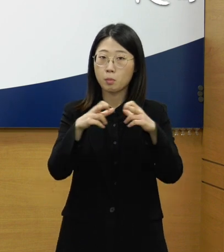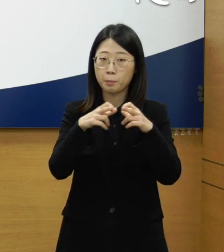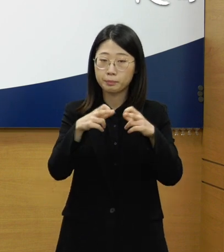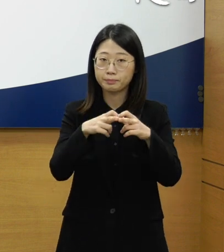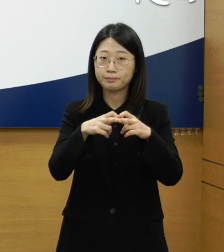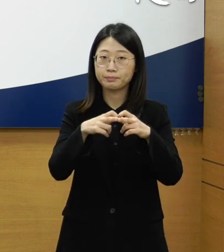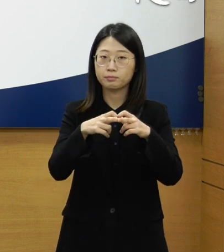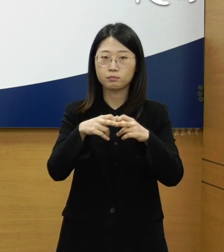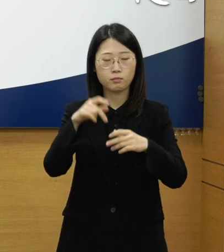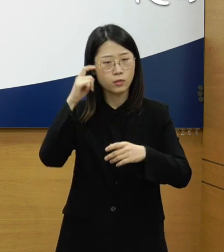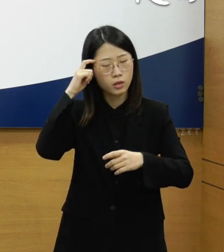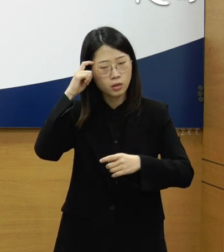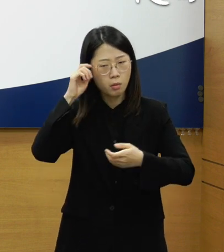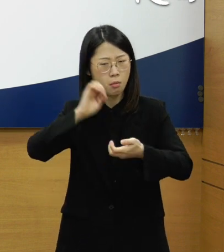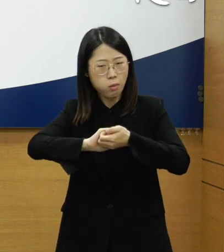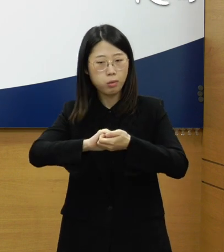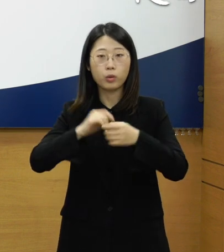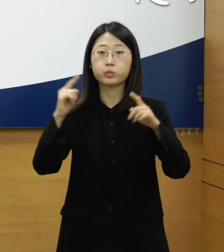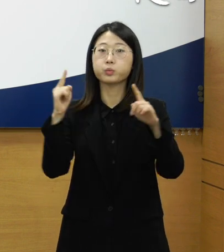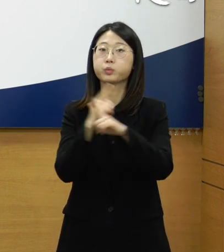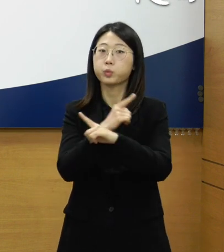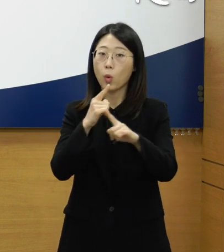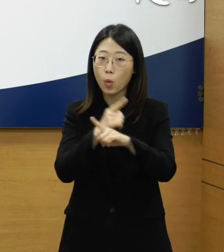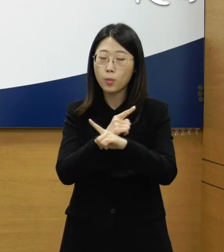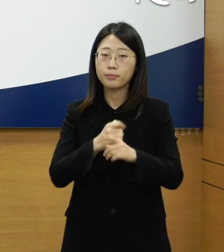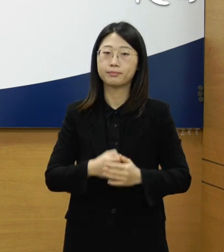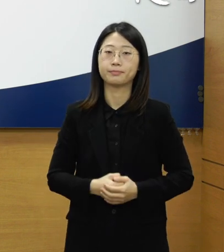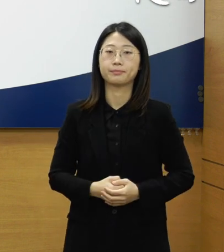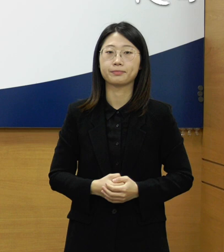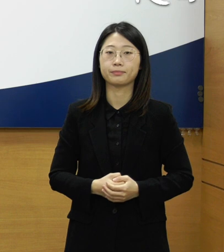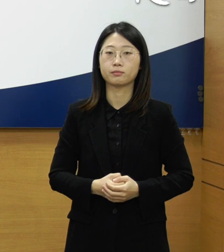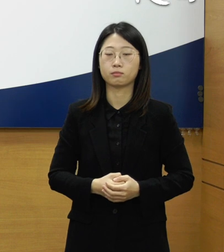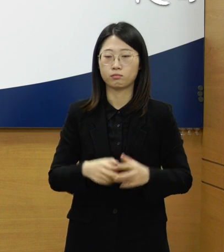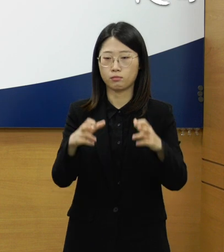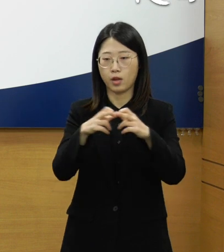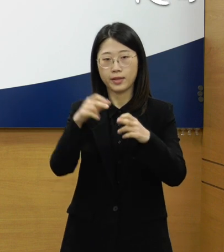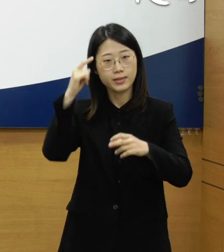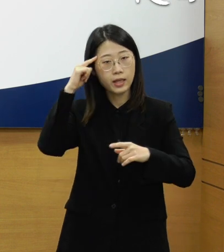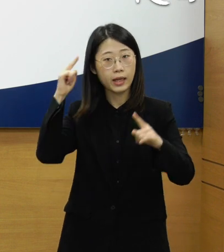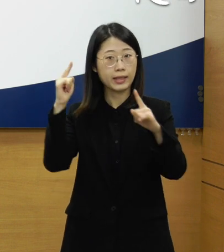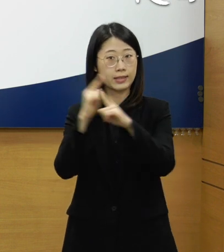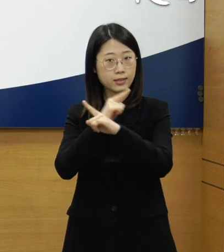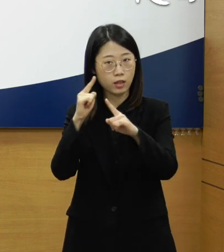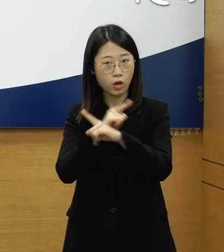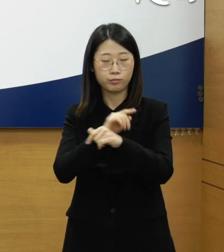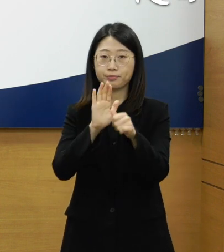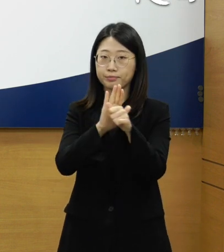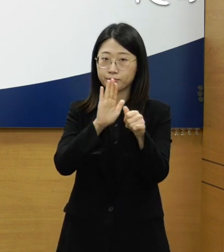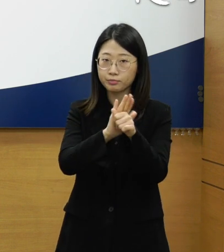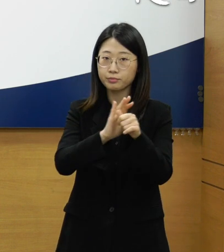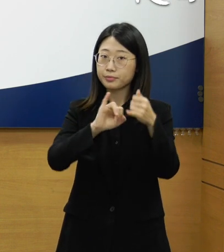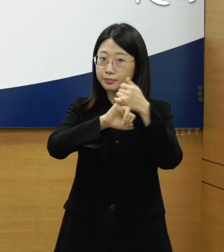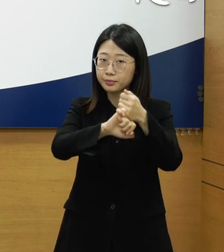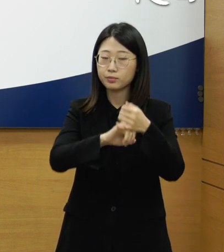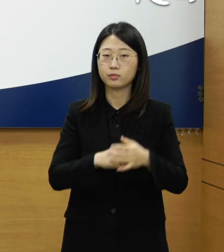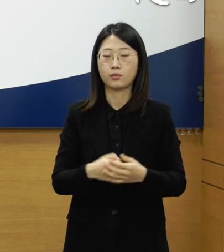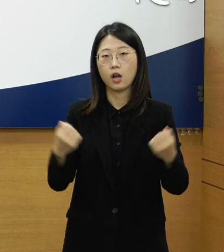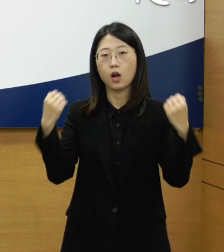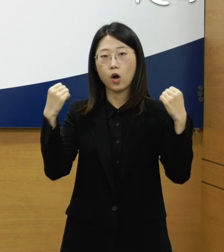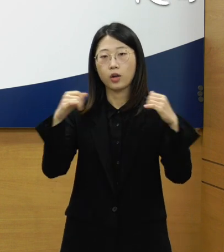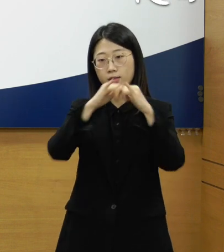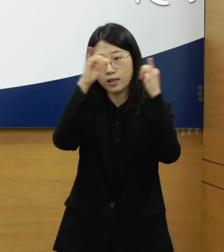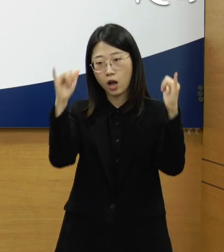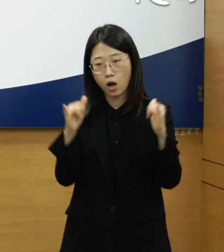대한 편견 해소 등 범사회적인 장애 인식 개선을 지원하고 건강한